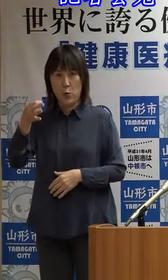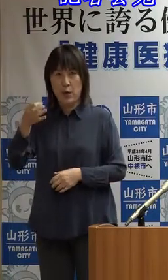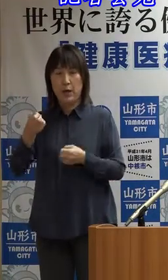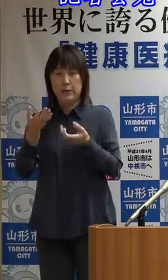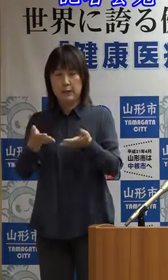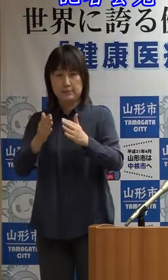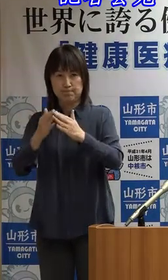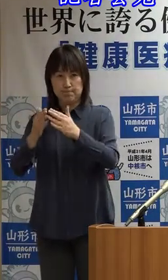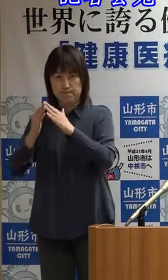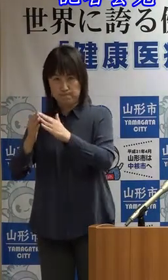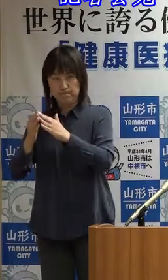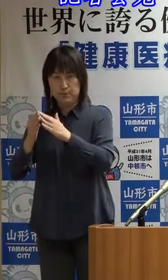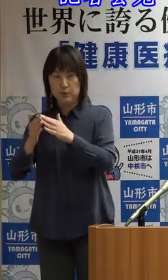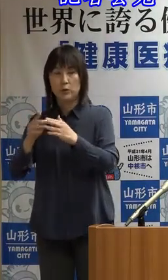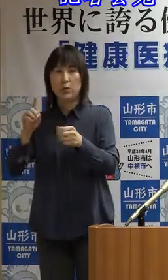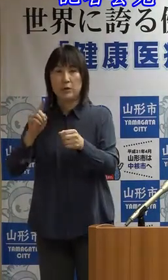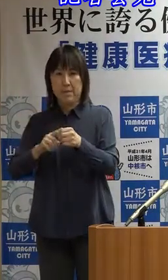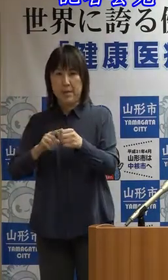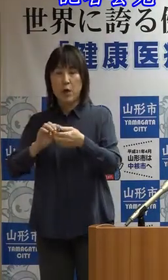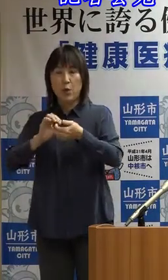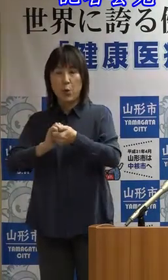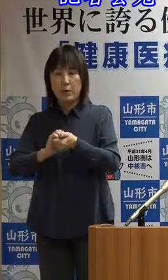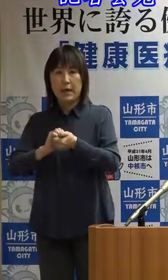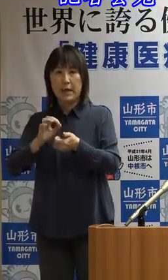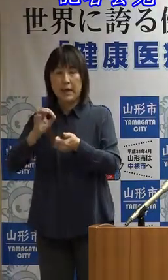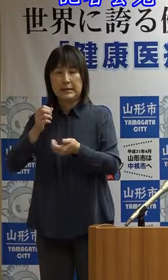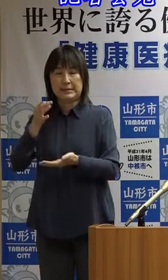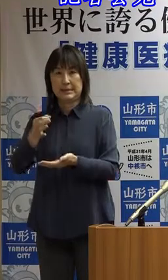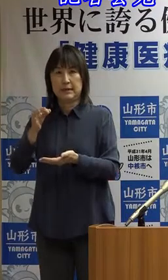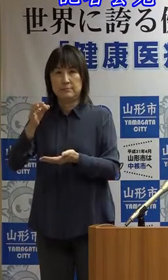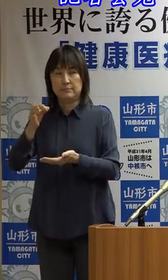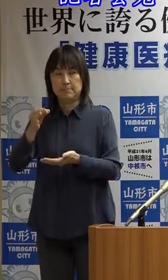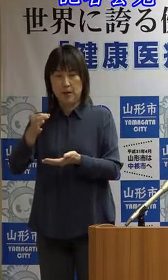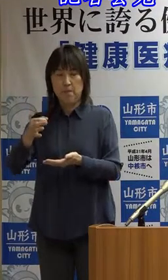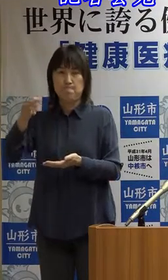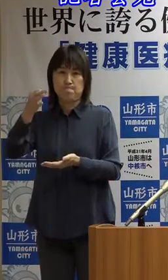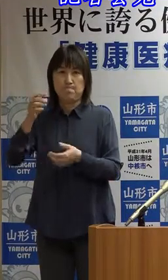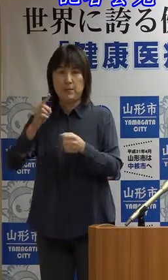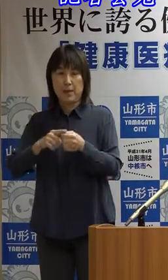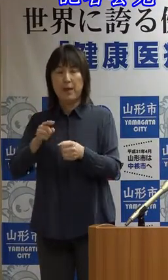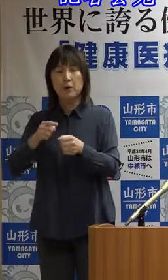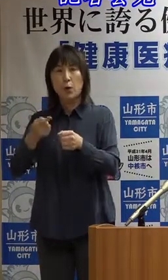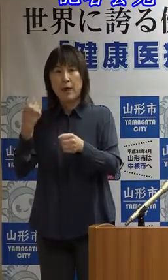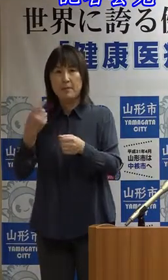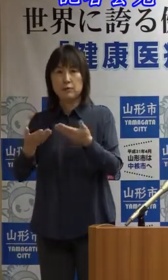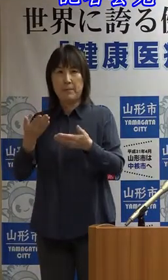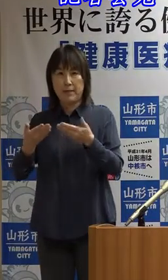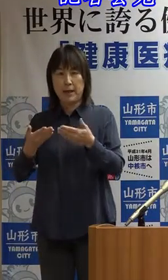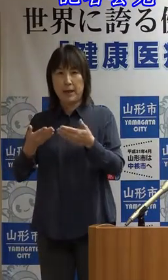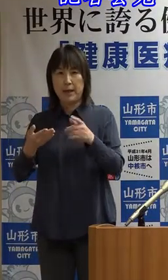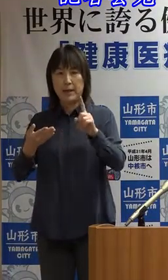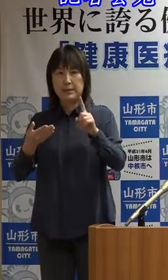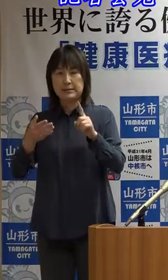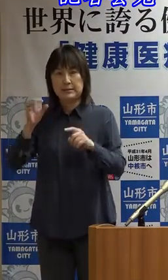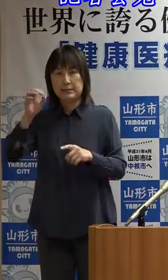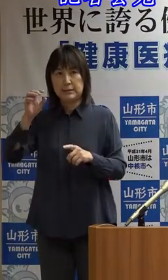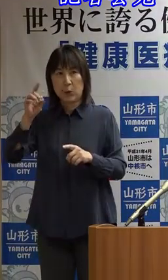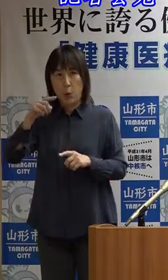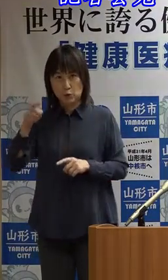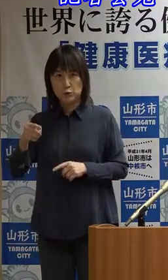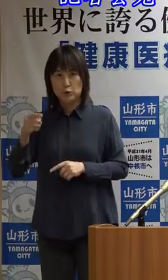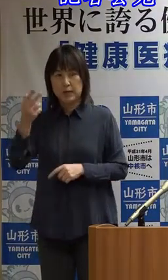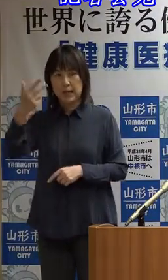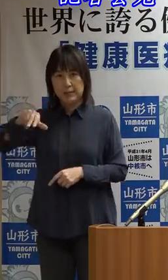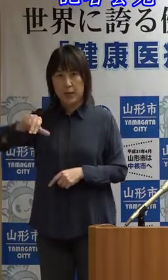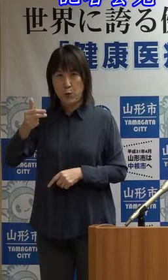新築増築の増による固定資産税の増などにより前年度に比べ約1億7500万